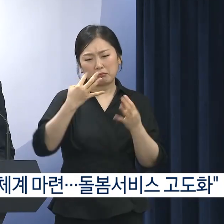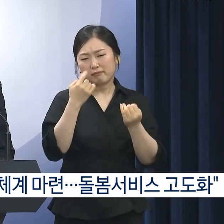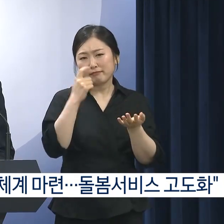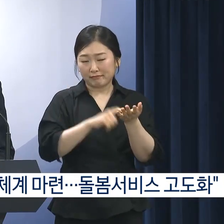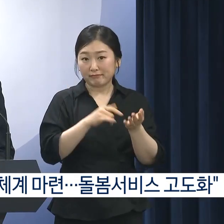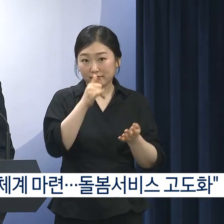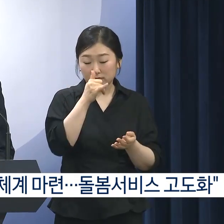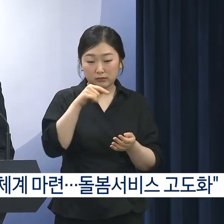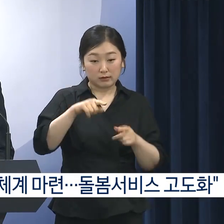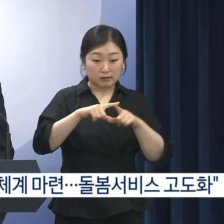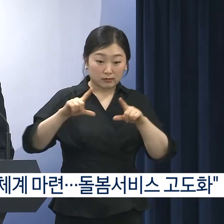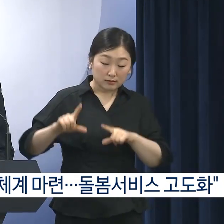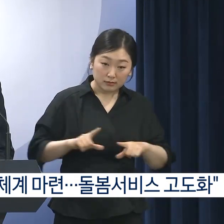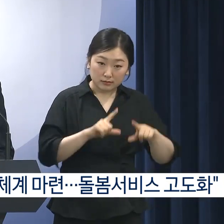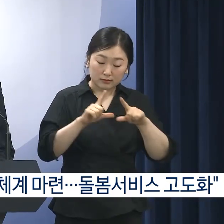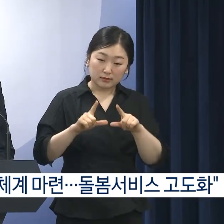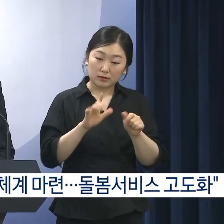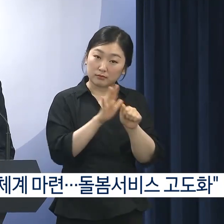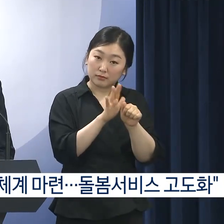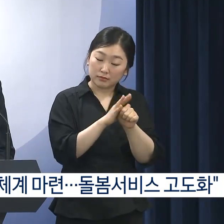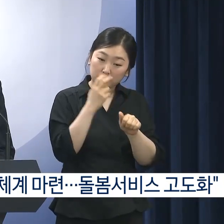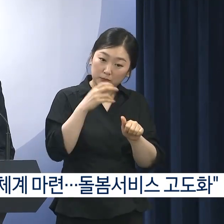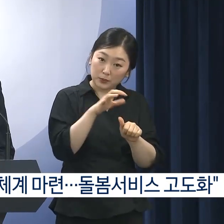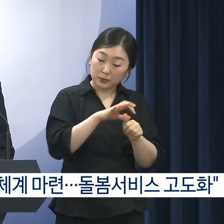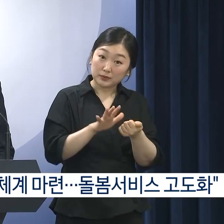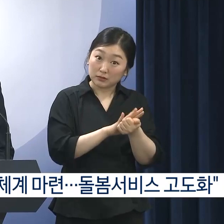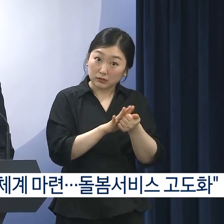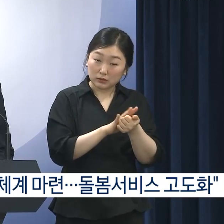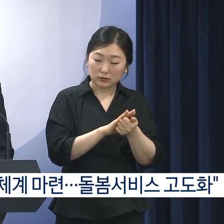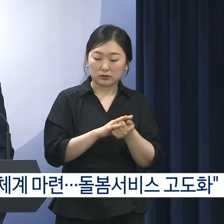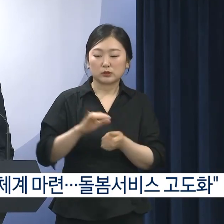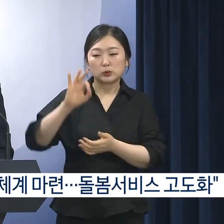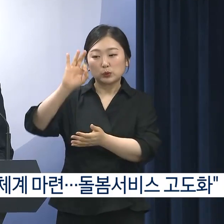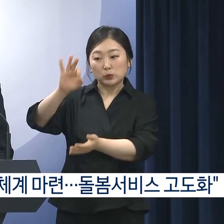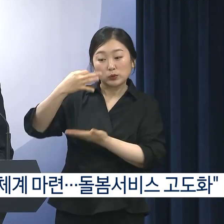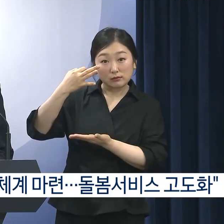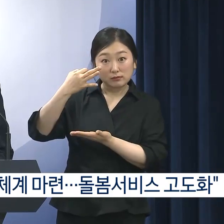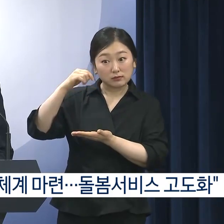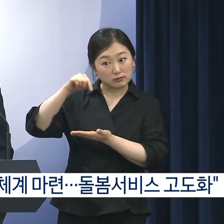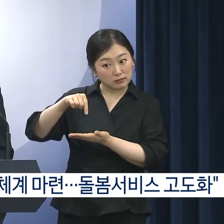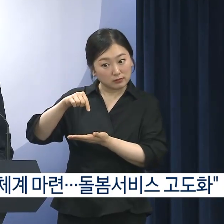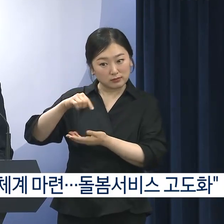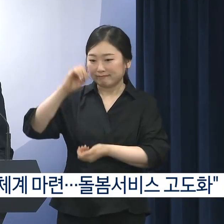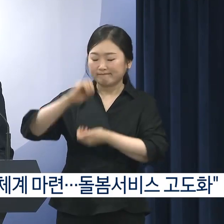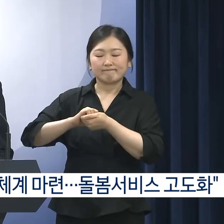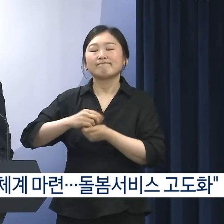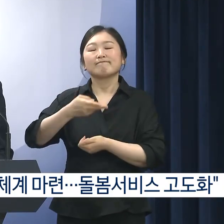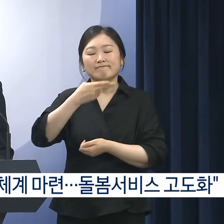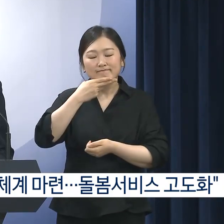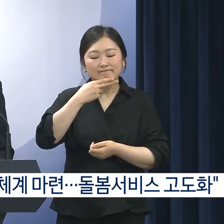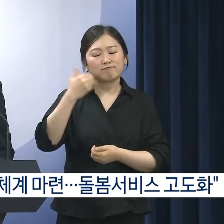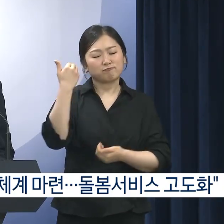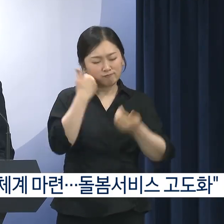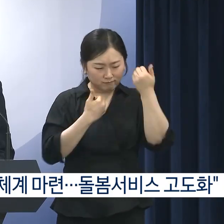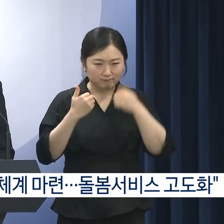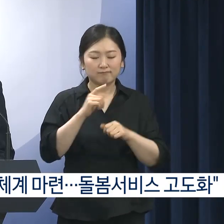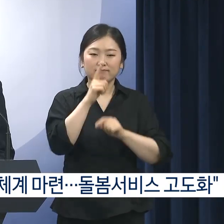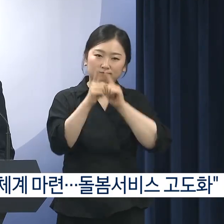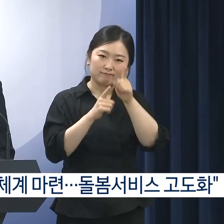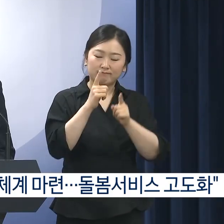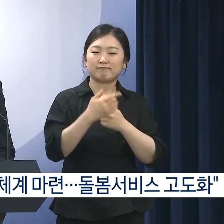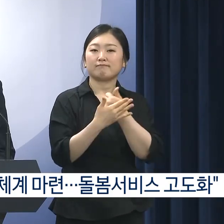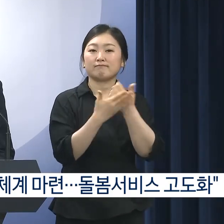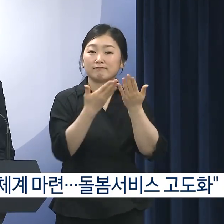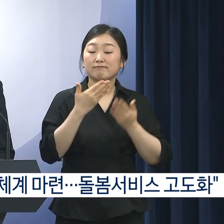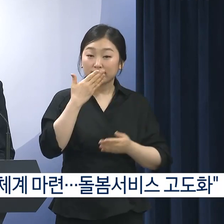수준에 따른 이용 제한을 두지 않고 서비스가 필요한 분들에게 이용할 수가 있습니다. 중산층의